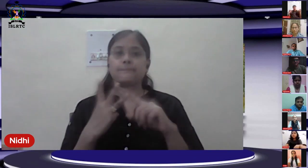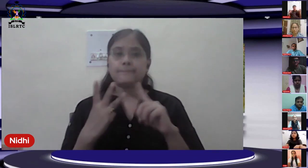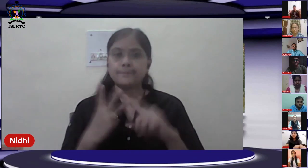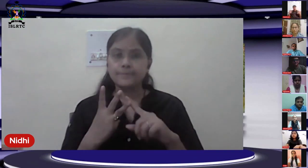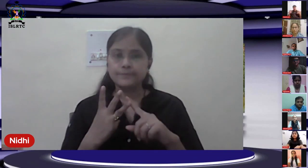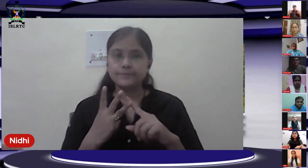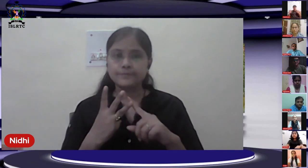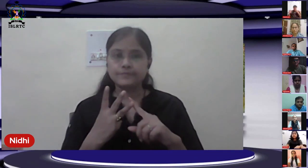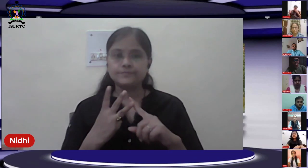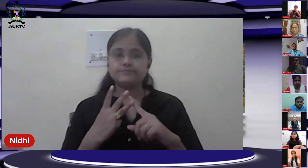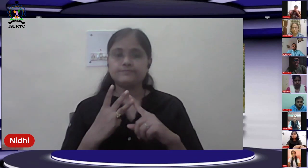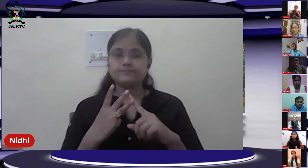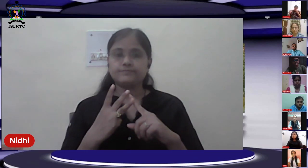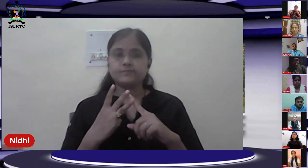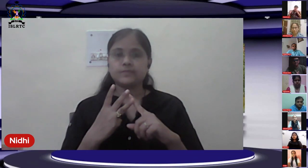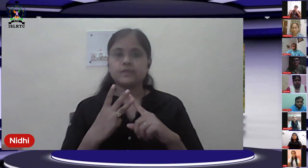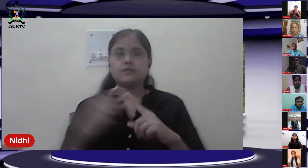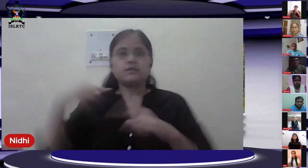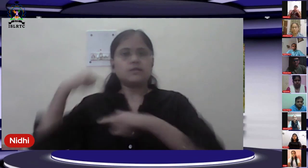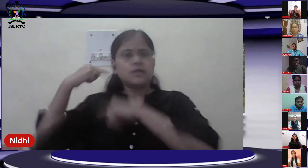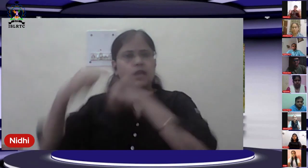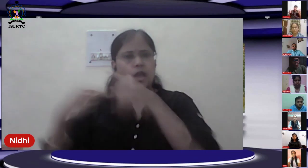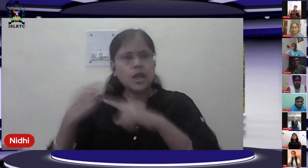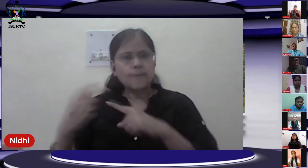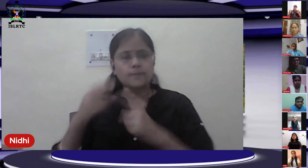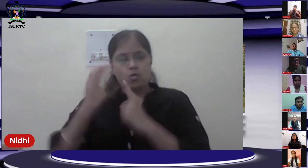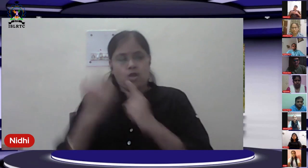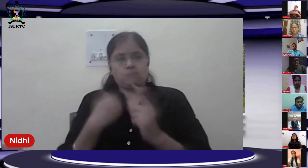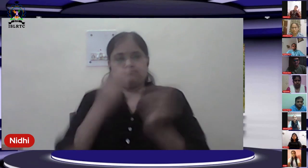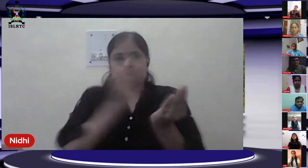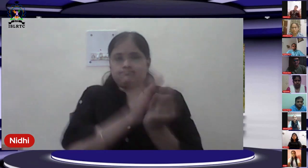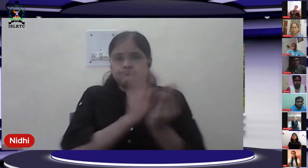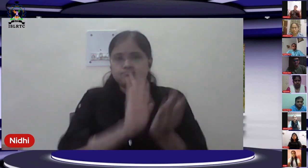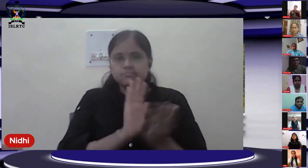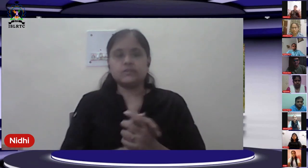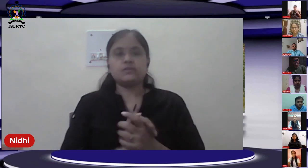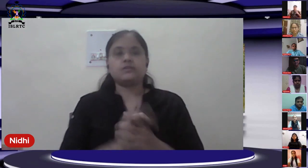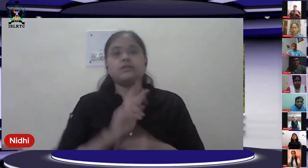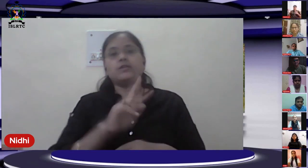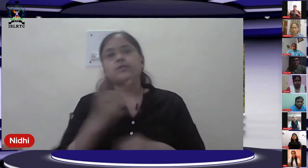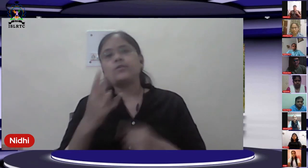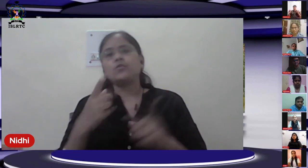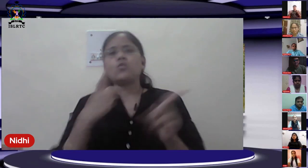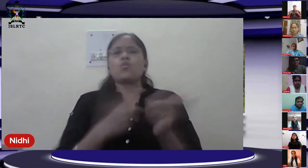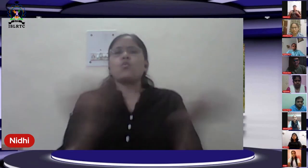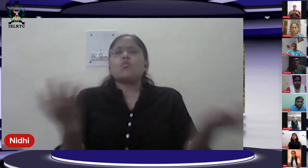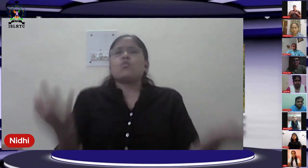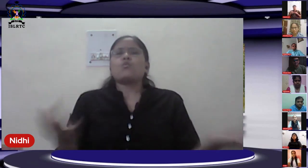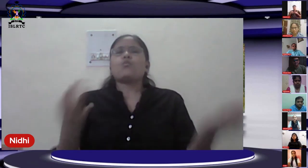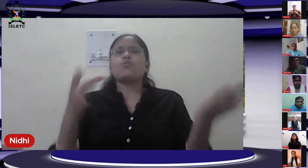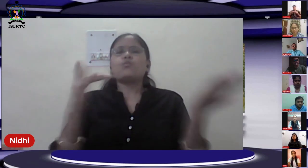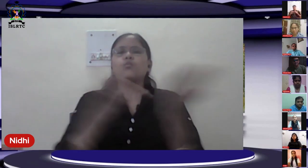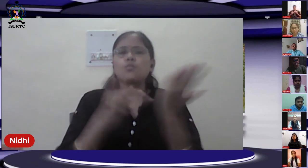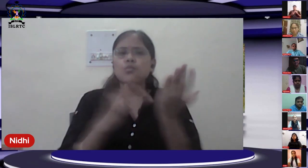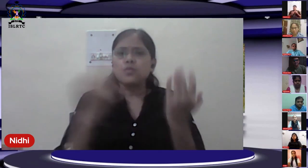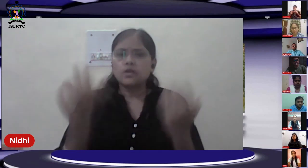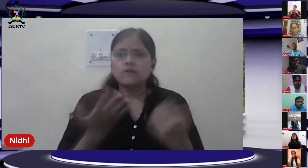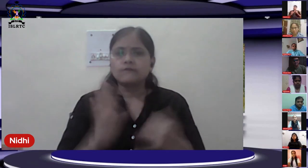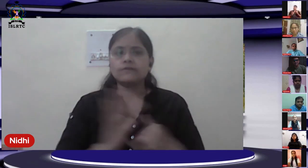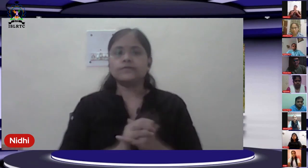ये हमारी संस्कृति को संरक्षण कर रहा है। और योगा की कई टेक्निक्स हैं, आप जो भी टेक्निक कॉमन रूप से जो मैंने आपको बताई,